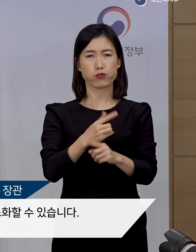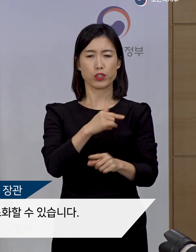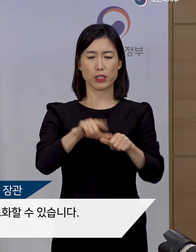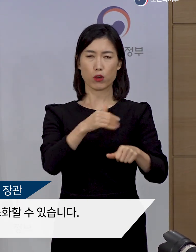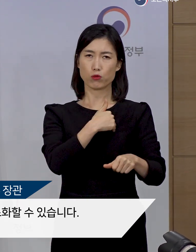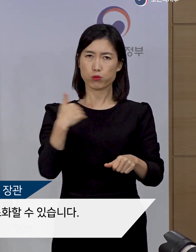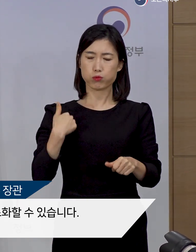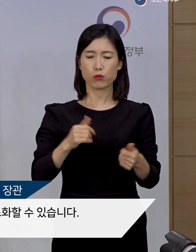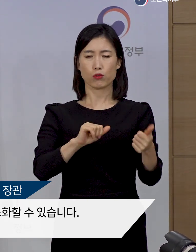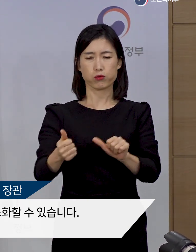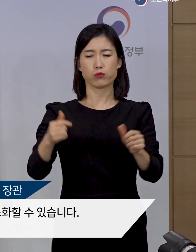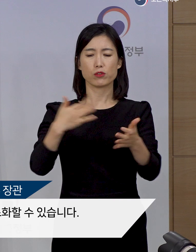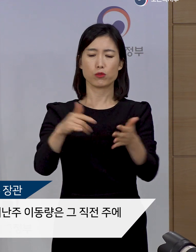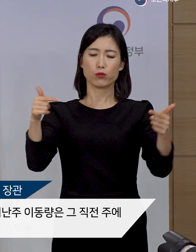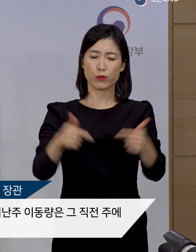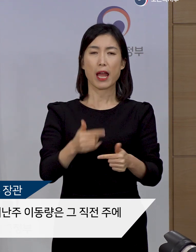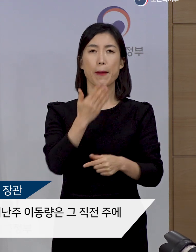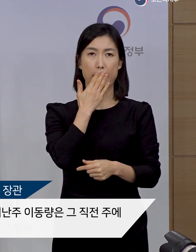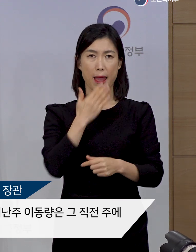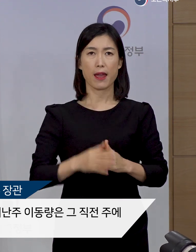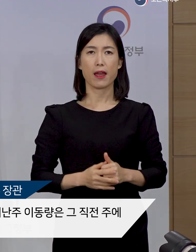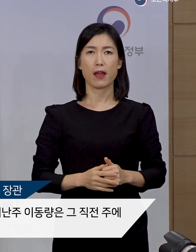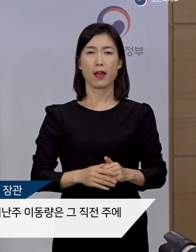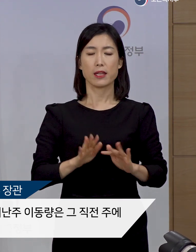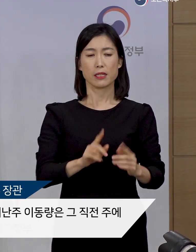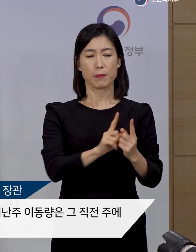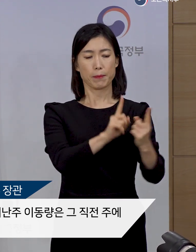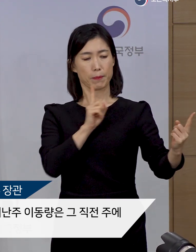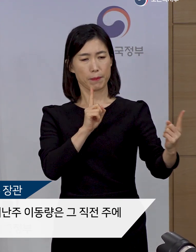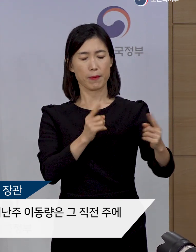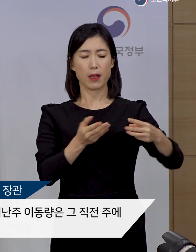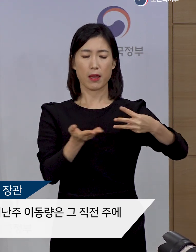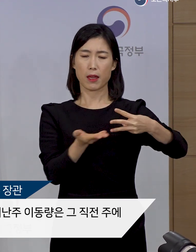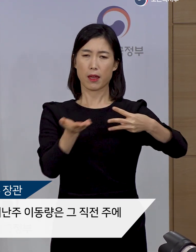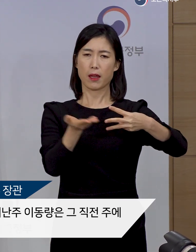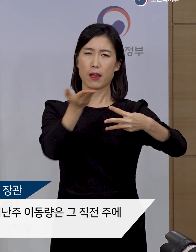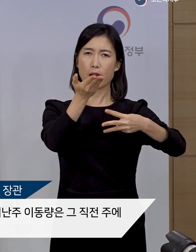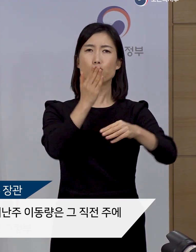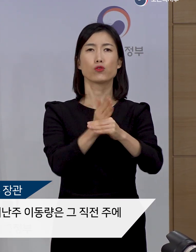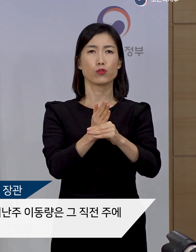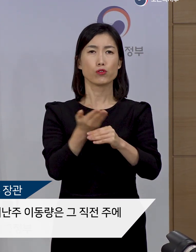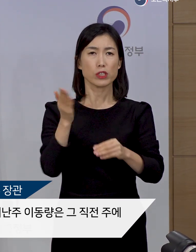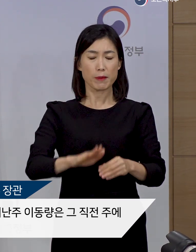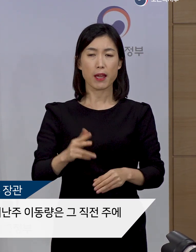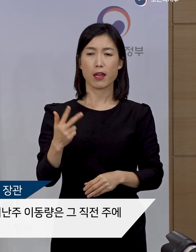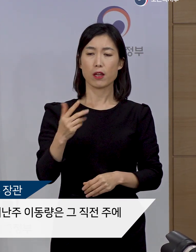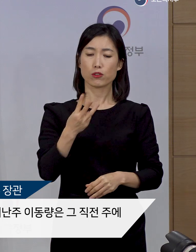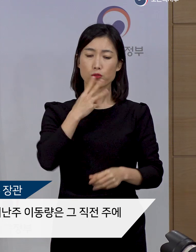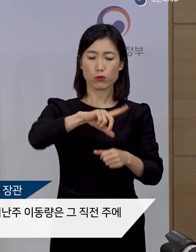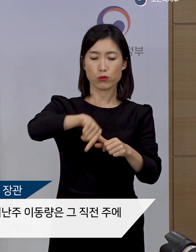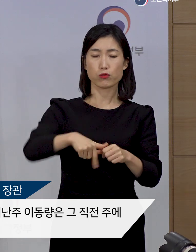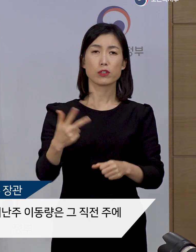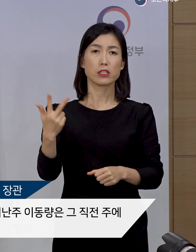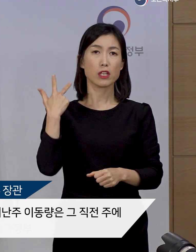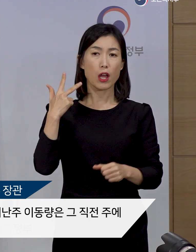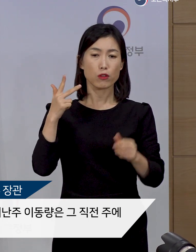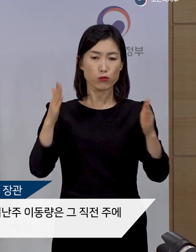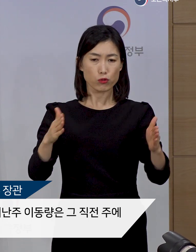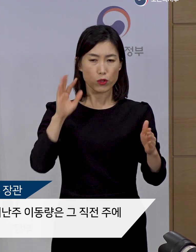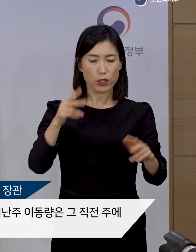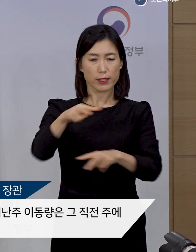있습니다. 거리두기 단계를 계속 상향하고 있으나 수도권의 지난주 이동량은 그